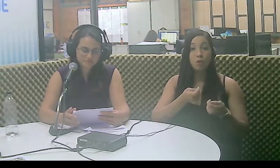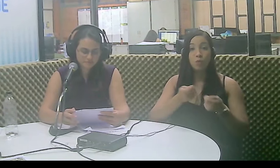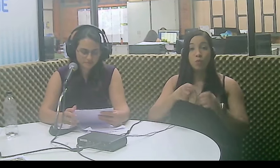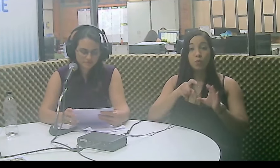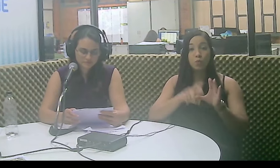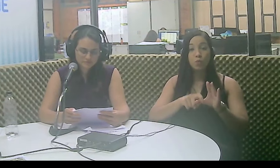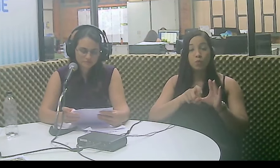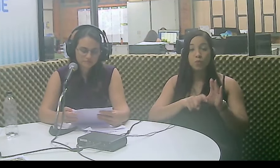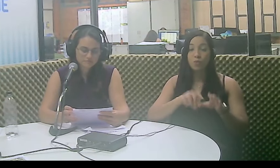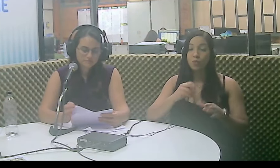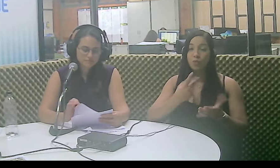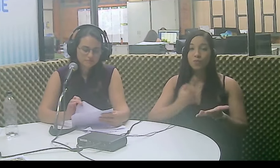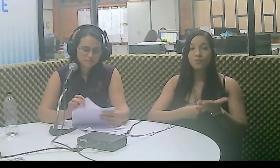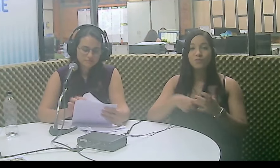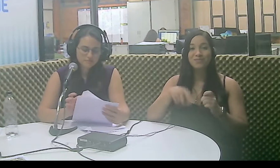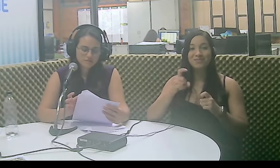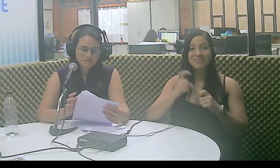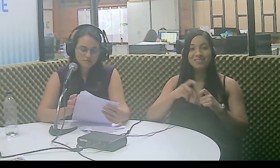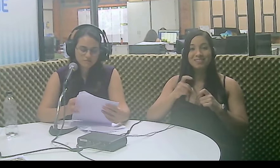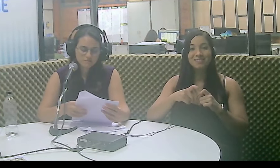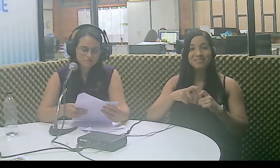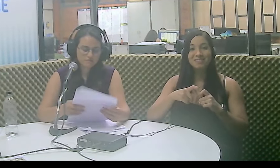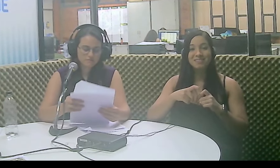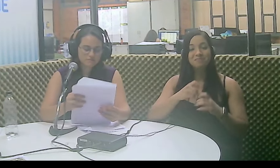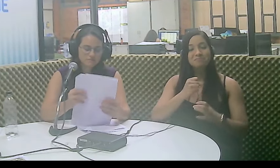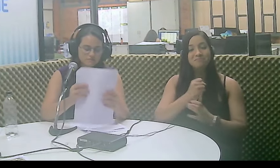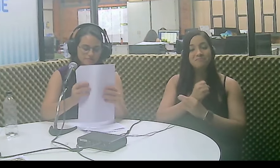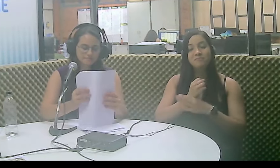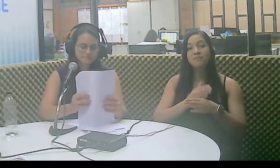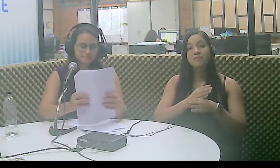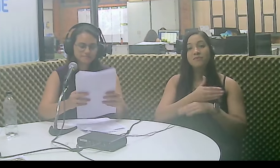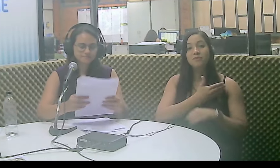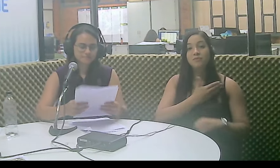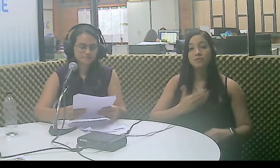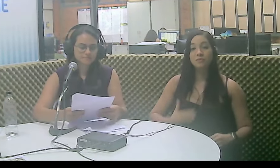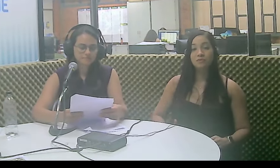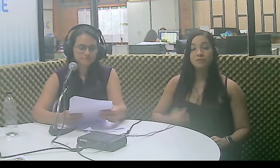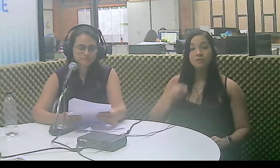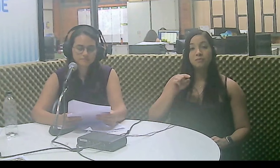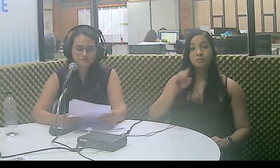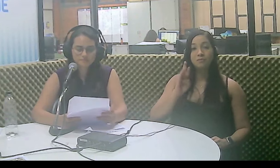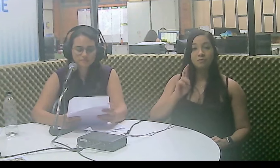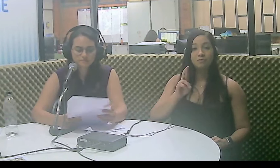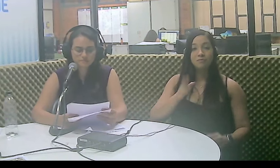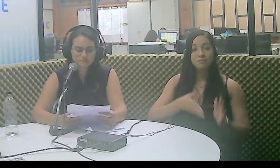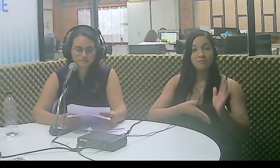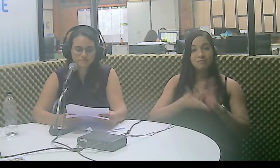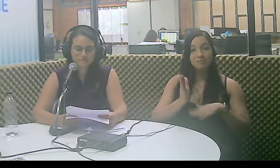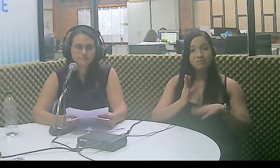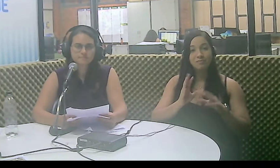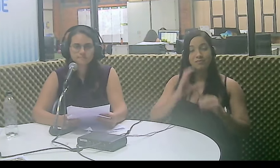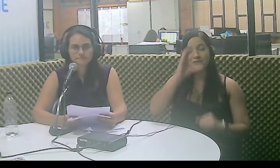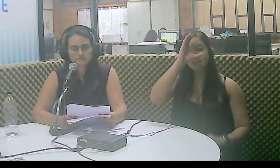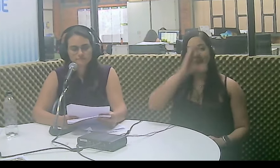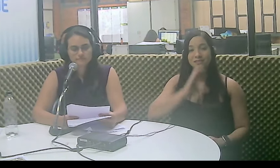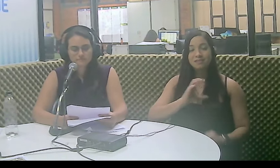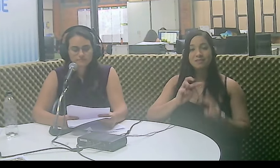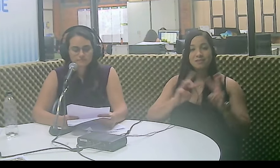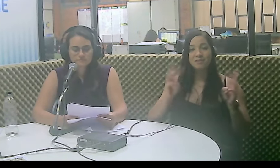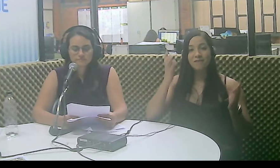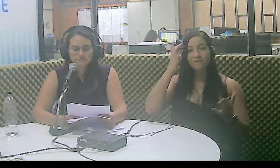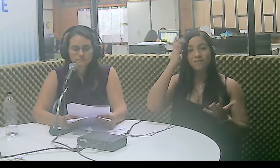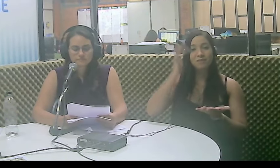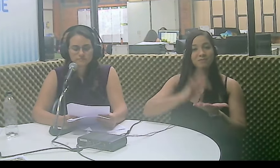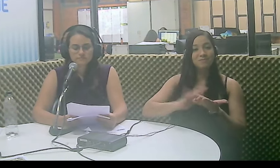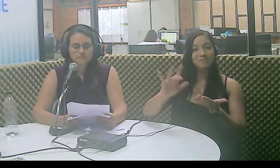débitos ou marca uma consulta. E tem segurança do acesso gov.br. Entra lá. Portal Cidadão. Tudo